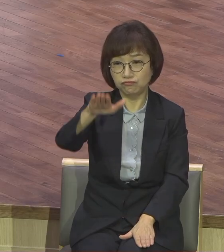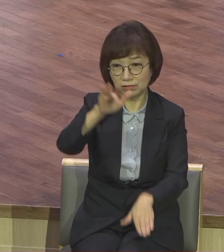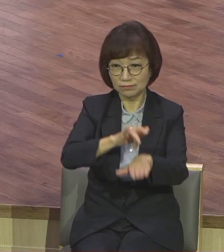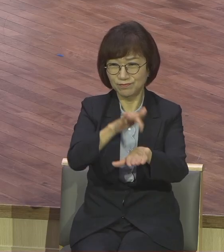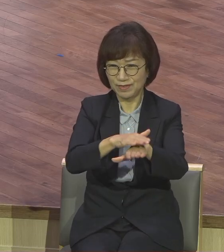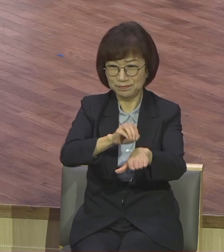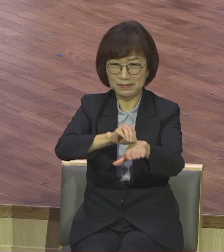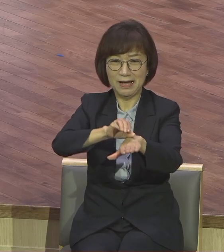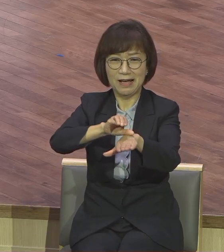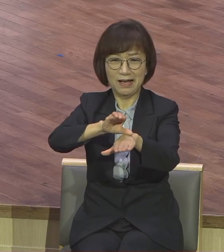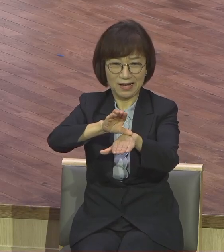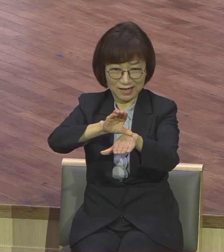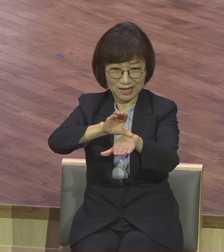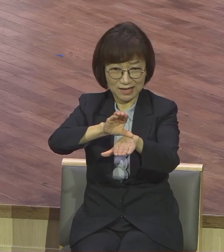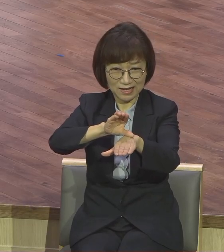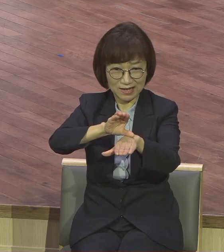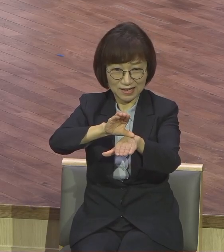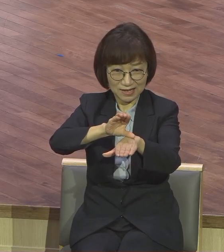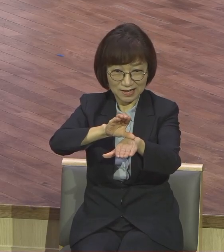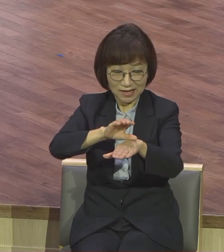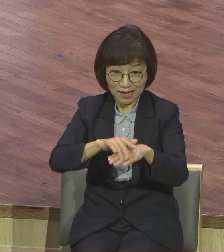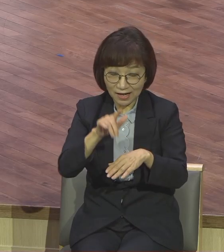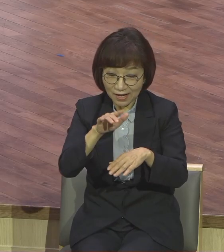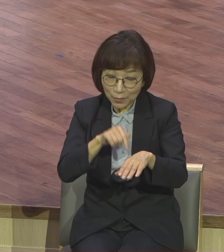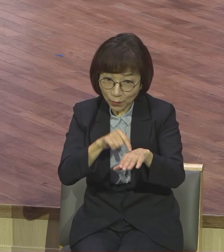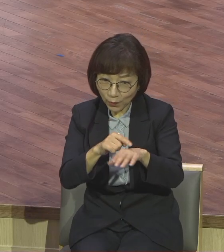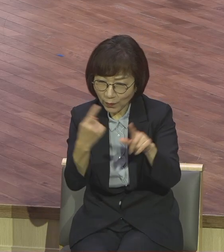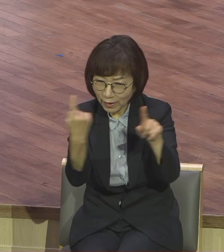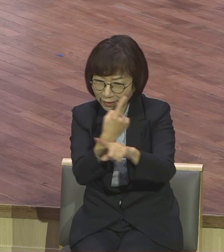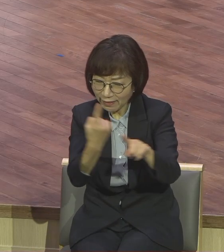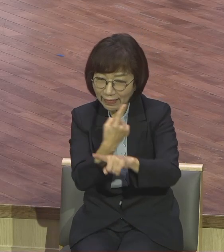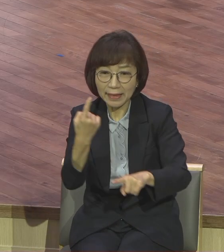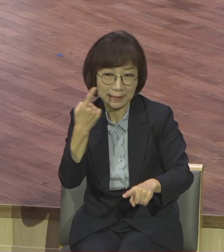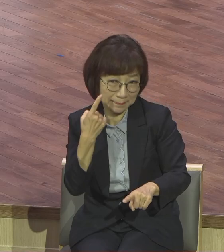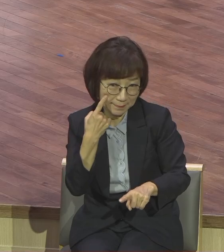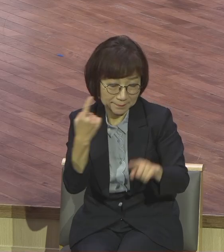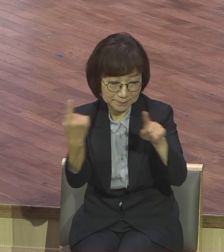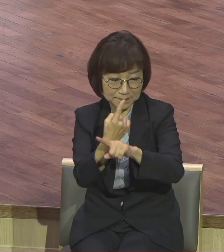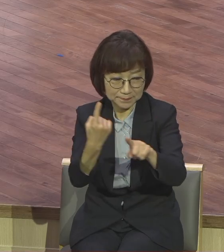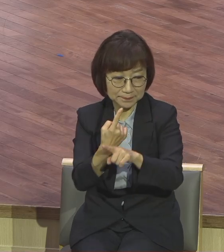때는 이런 체질을 개선하자.